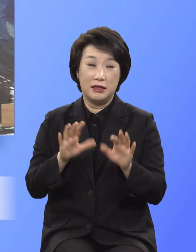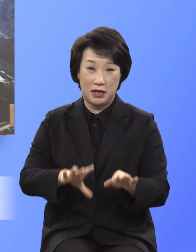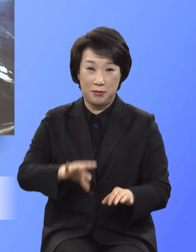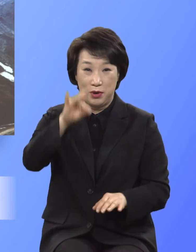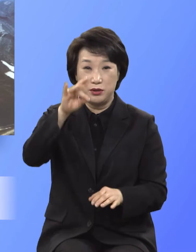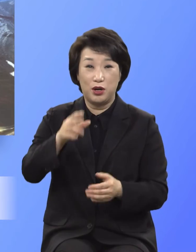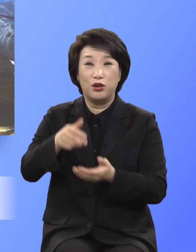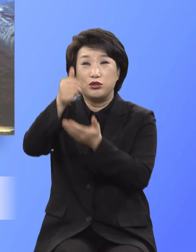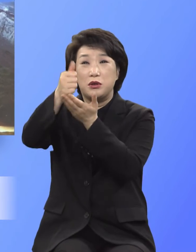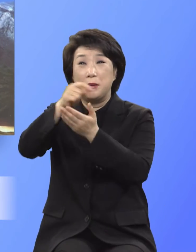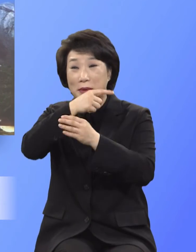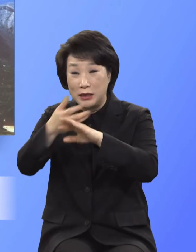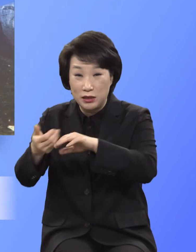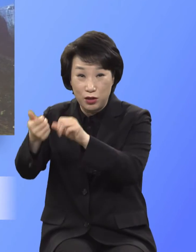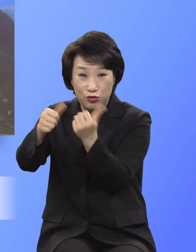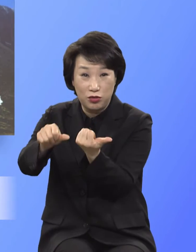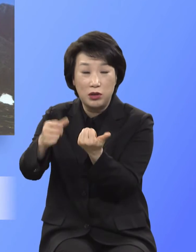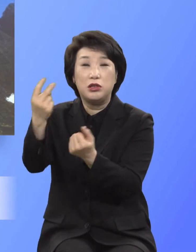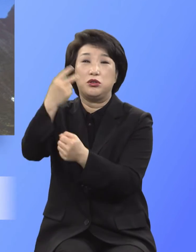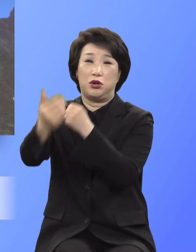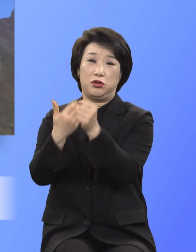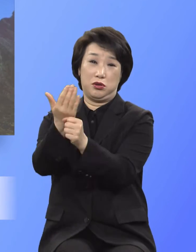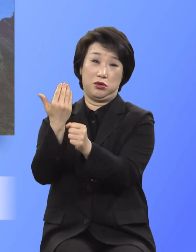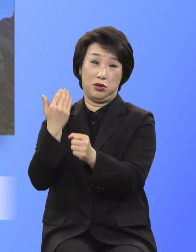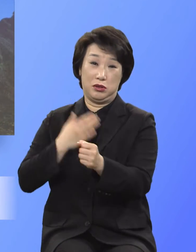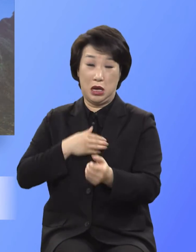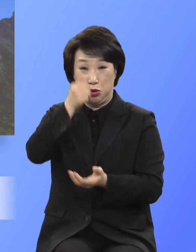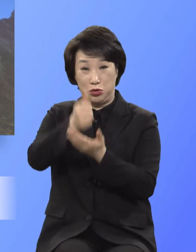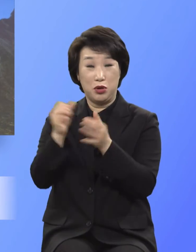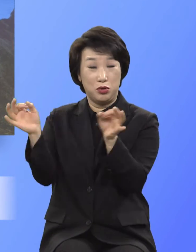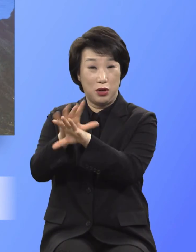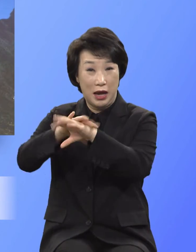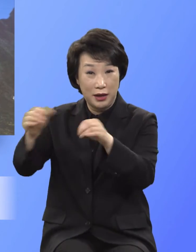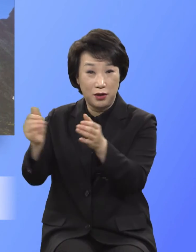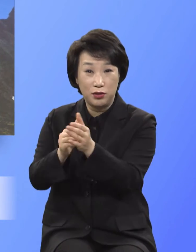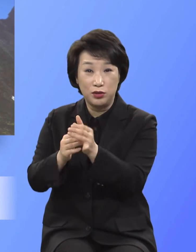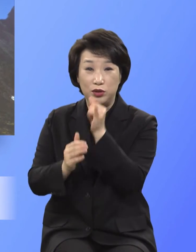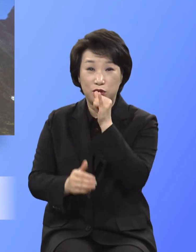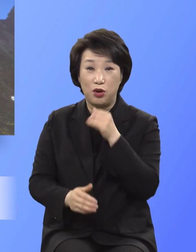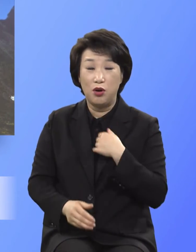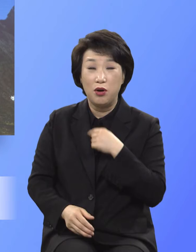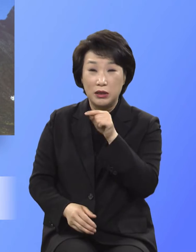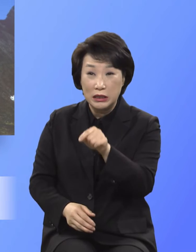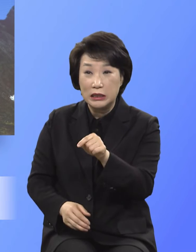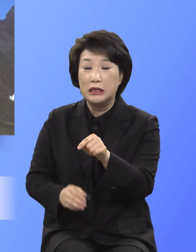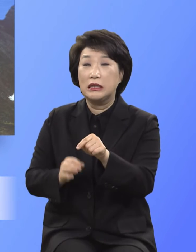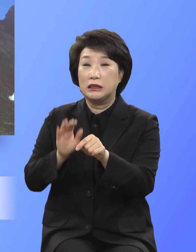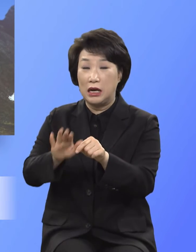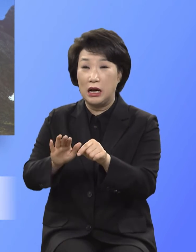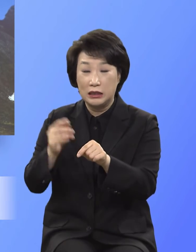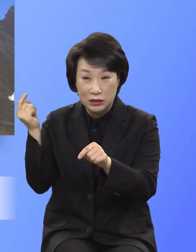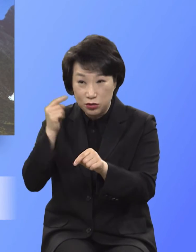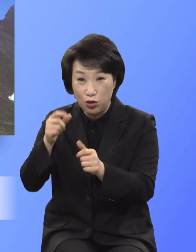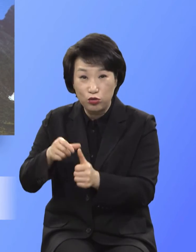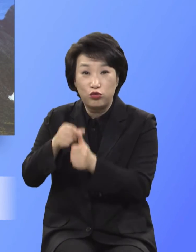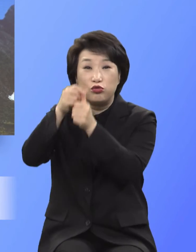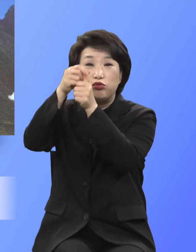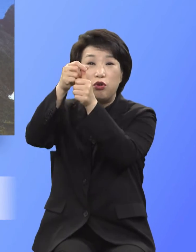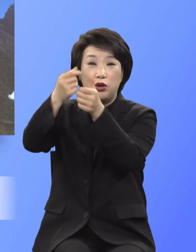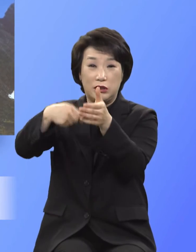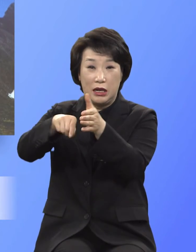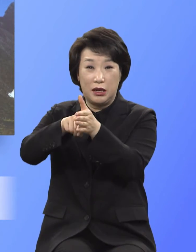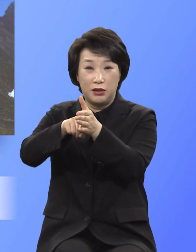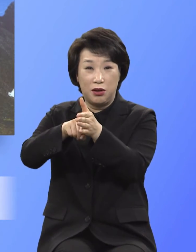먼저 주님이 피 흘려 2000년 전에 내 죄를 속죄하시고 그 사실을 듣고 구원받게